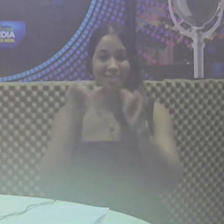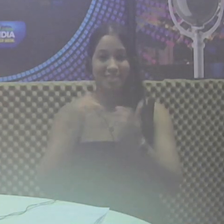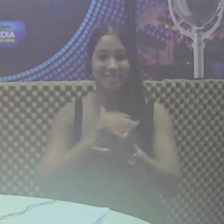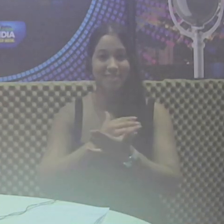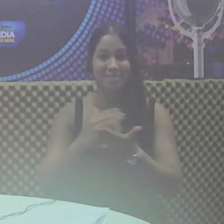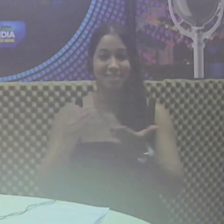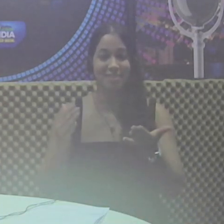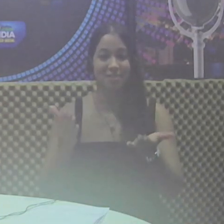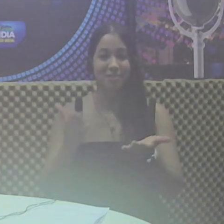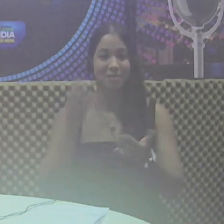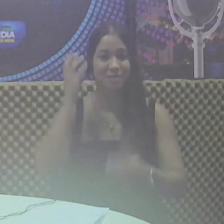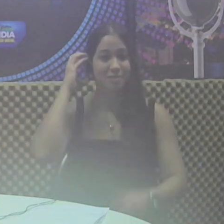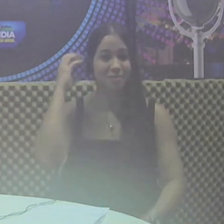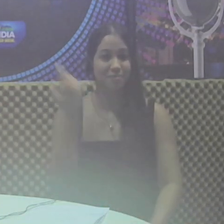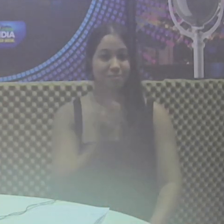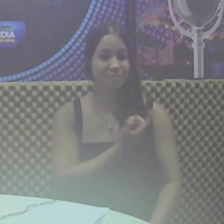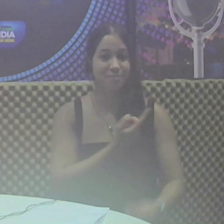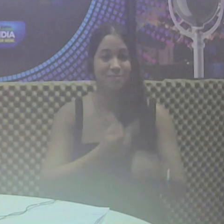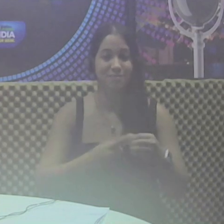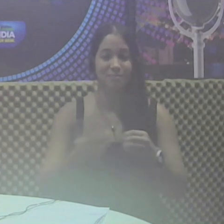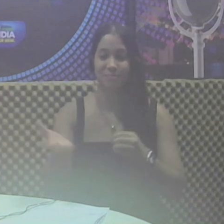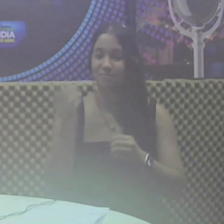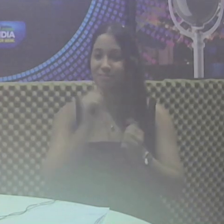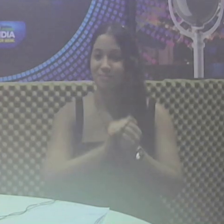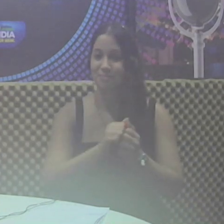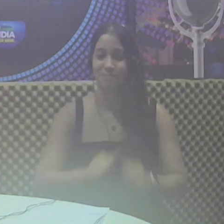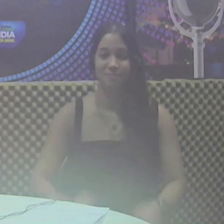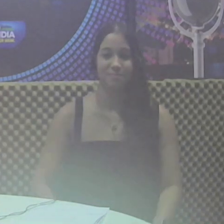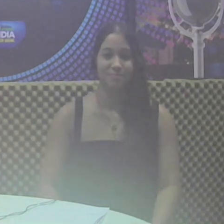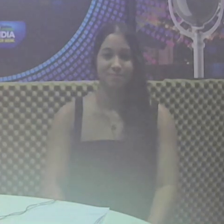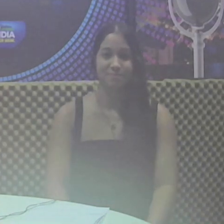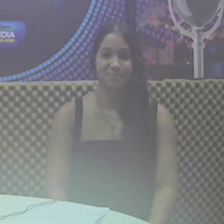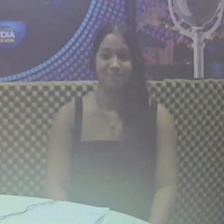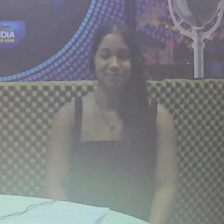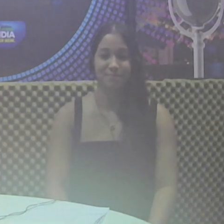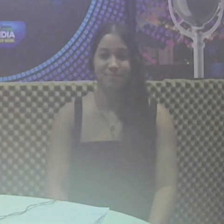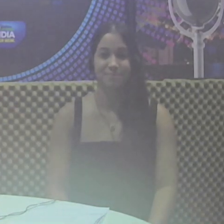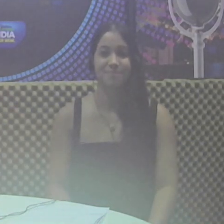partir de agora na Rádio Nossa Cidade. Vem com a gente!